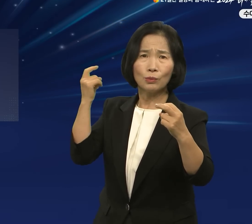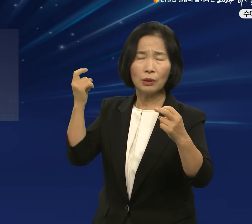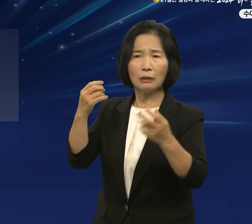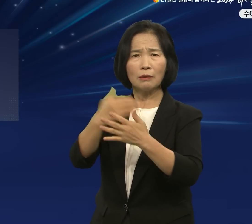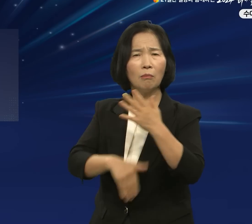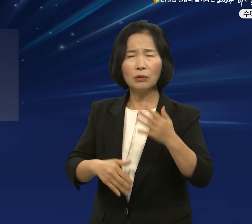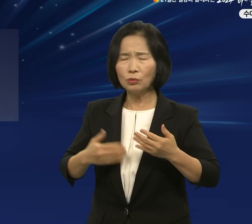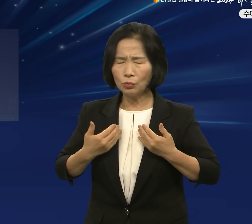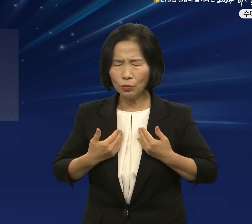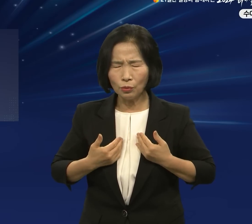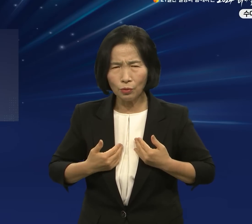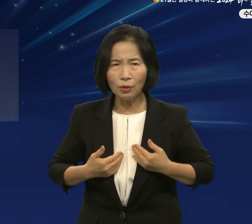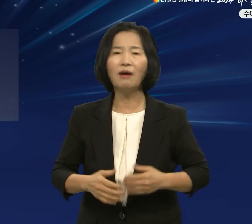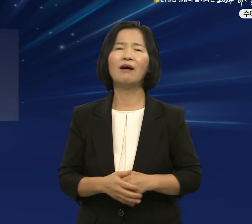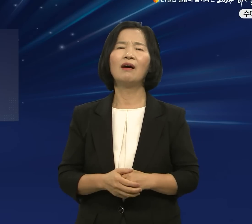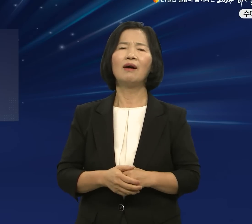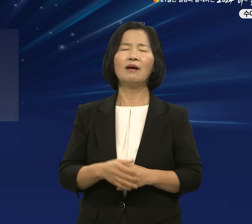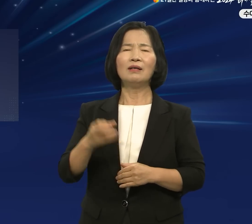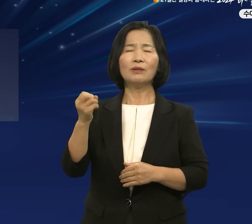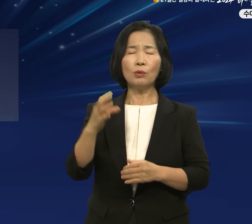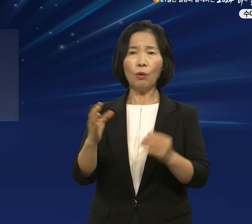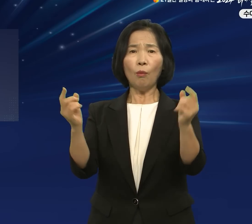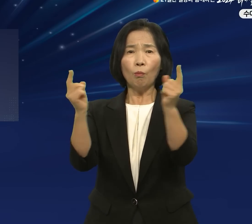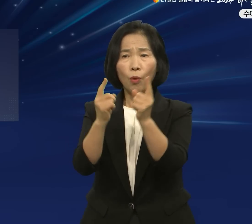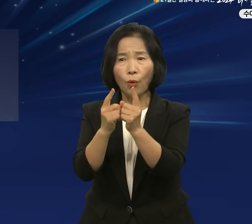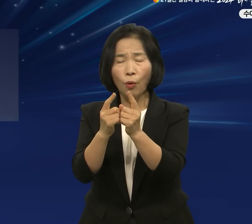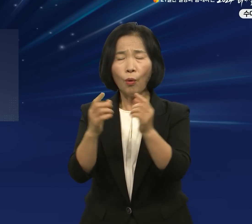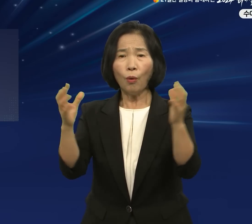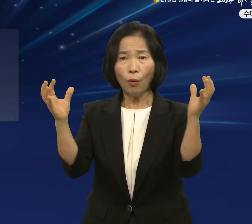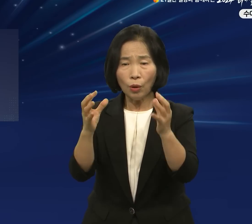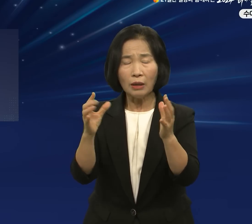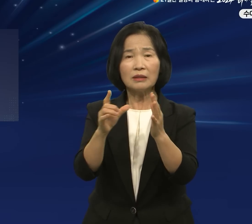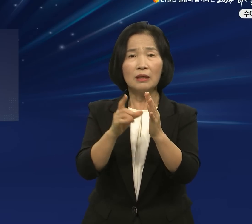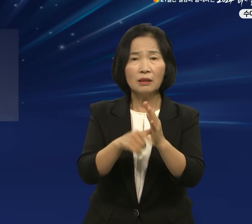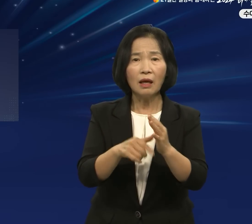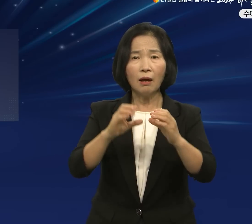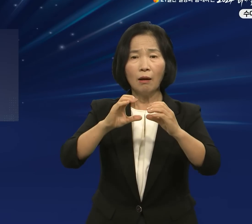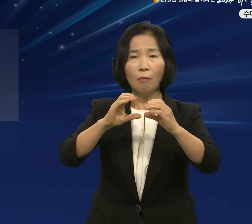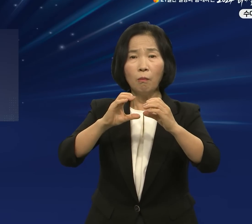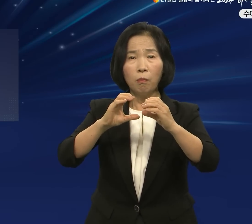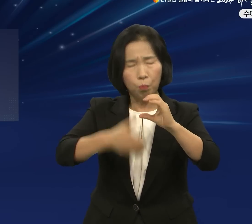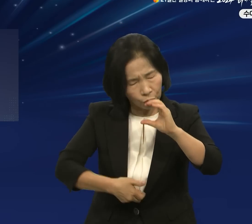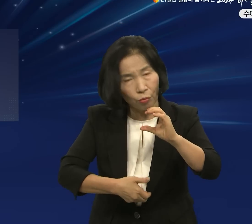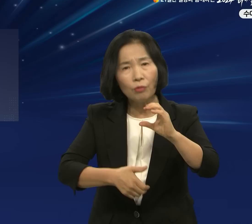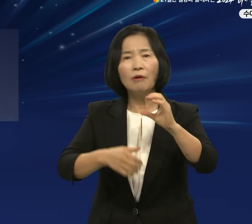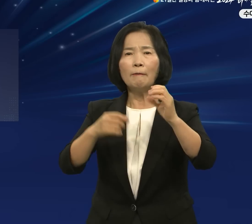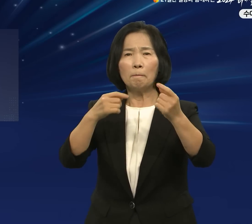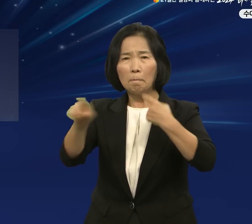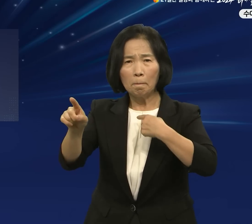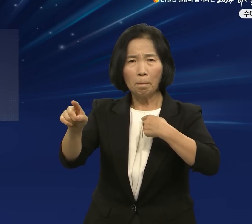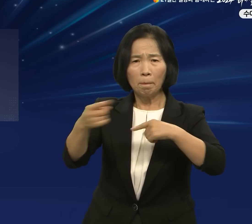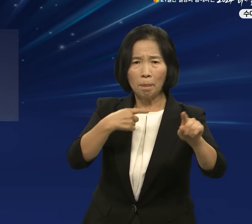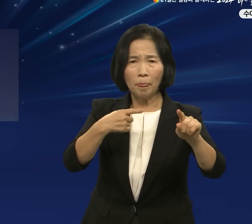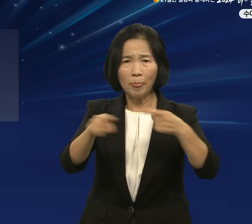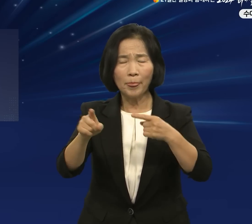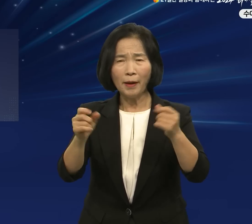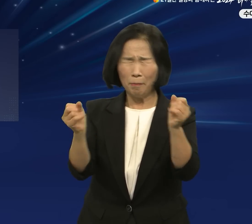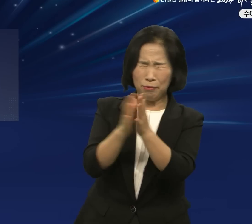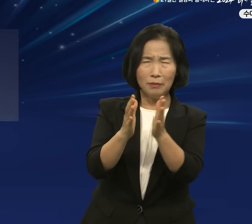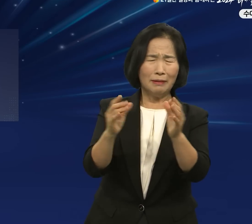의사소통이 서로 안 돼서 또 감정 기복이 심해서 자주 많이